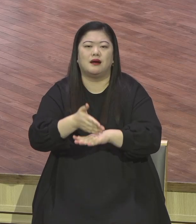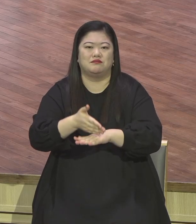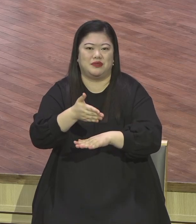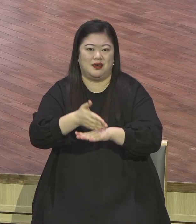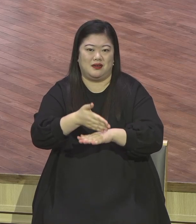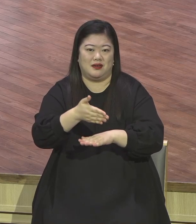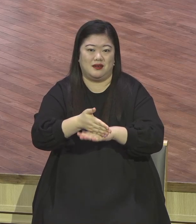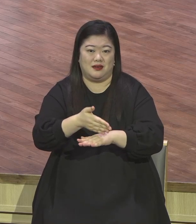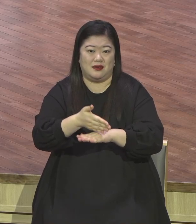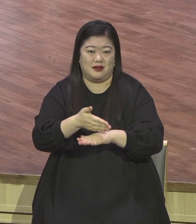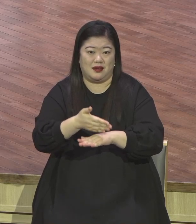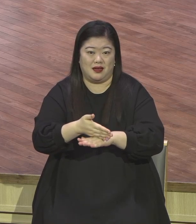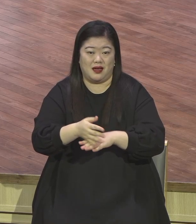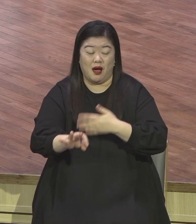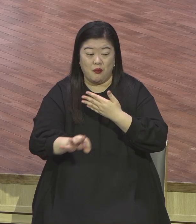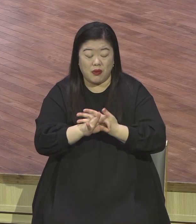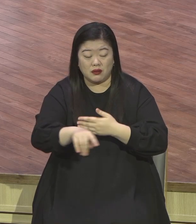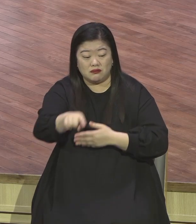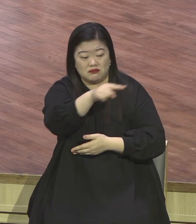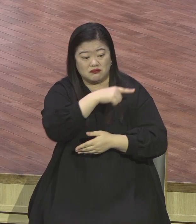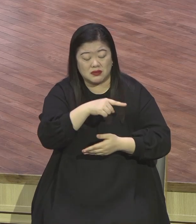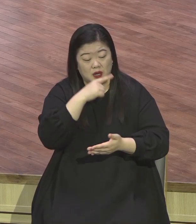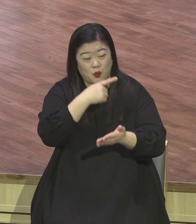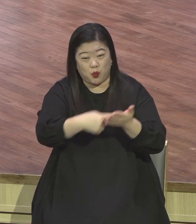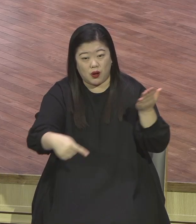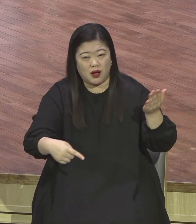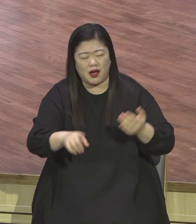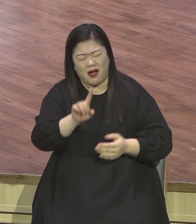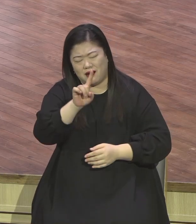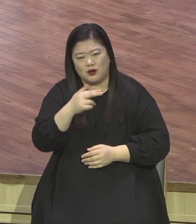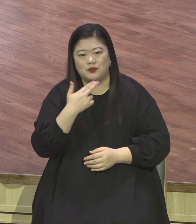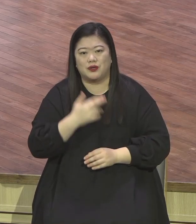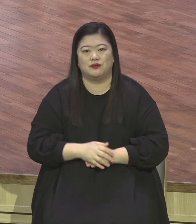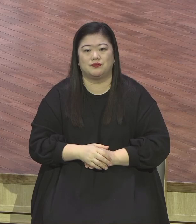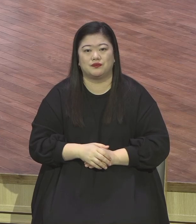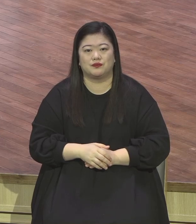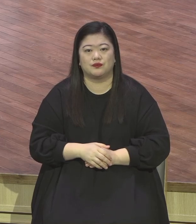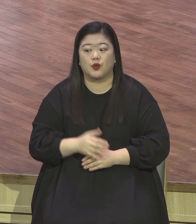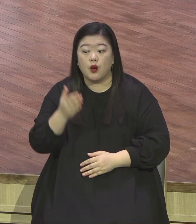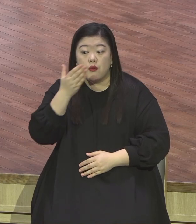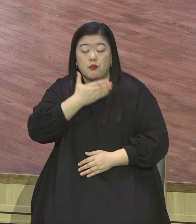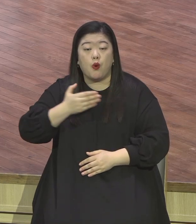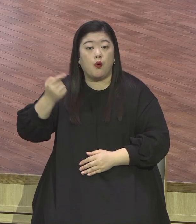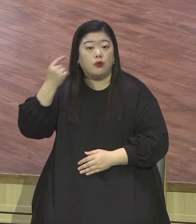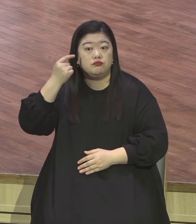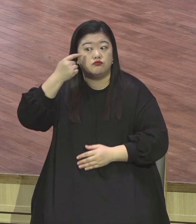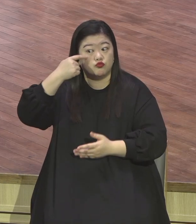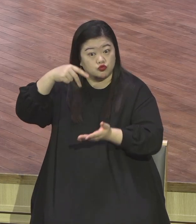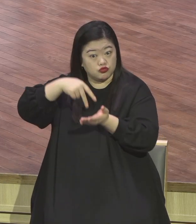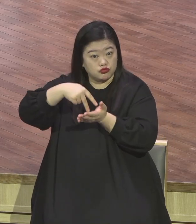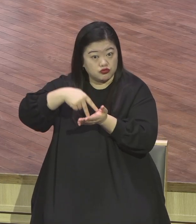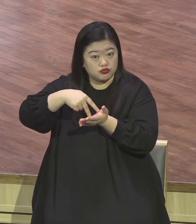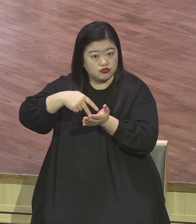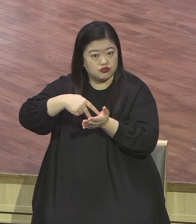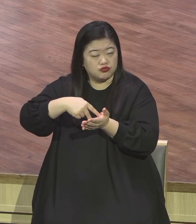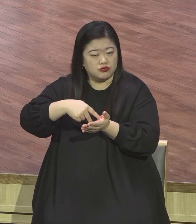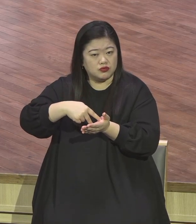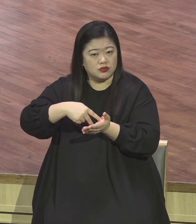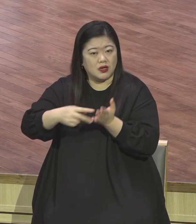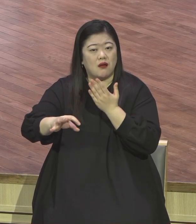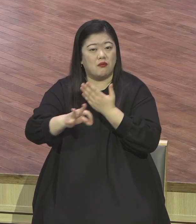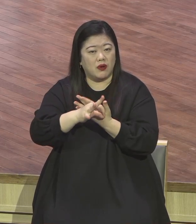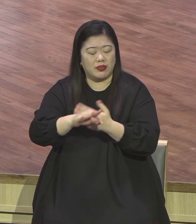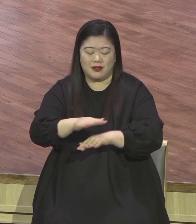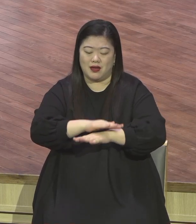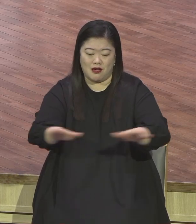어떤 경우라도 복음의 눈으로 바라보면 문제될 것이 없다 아멘